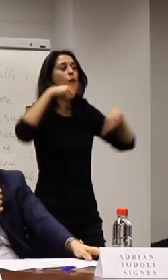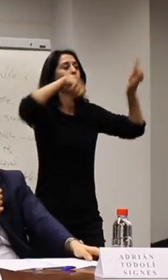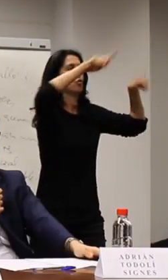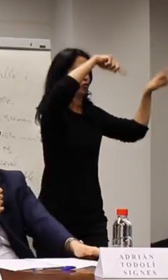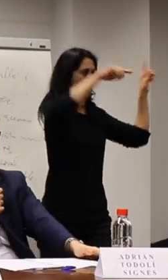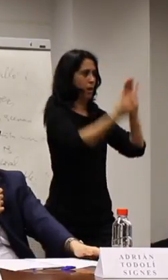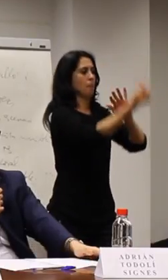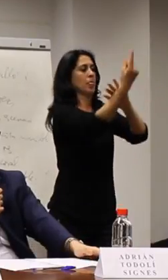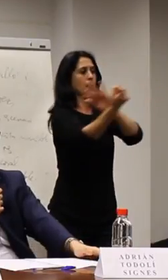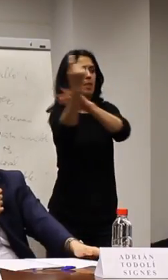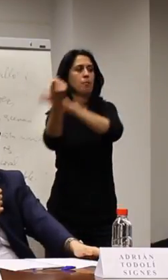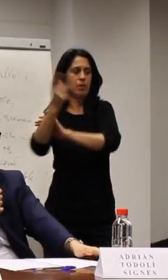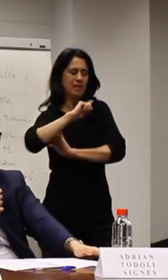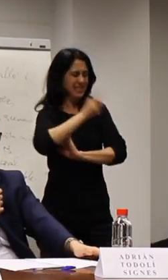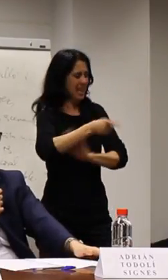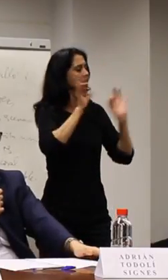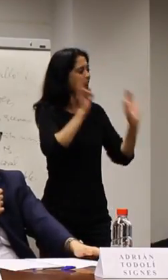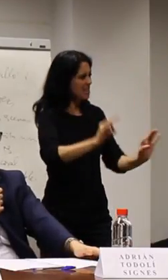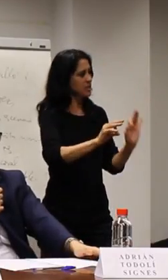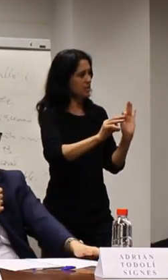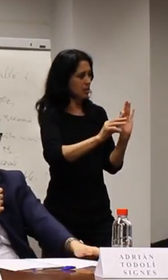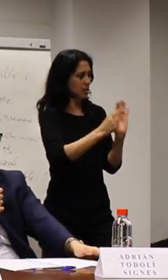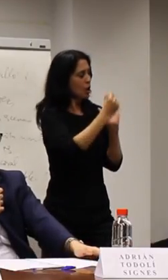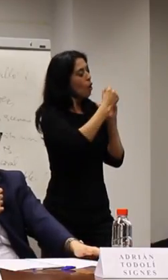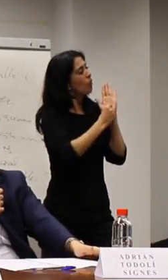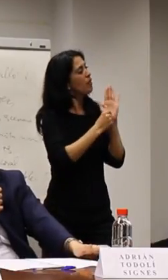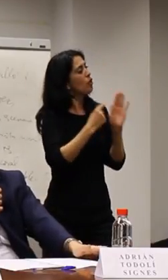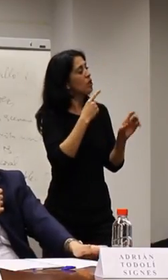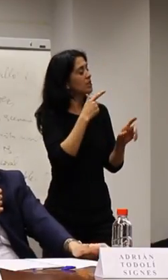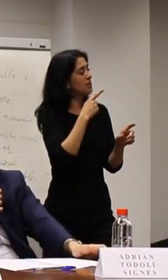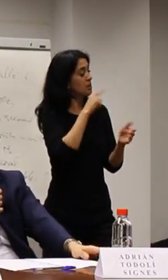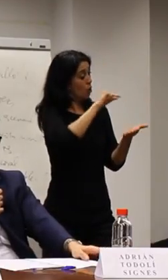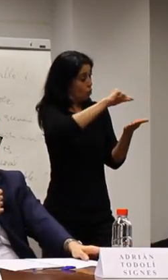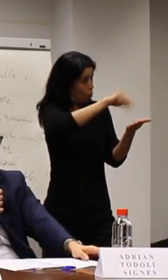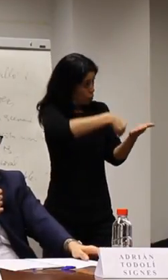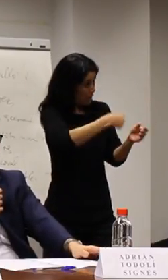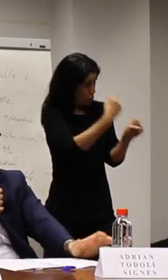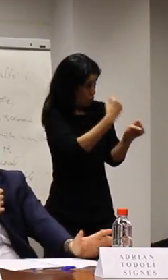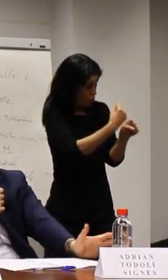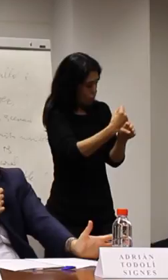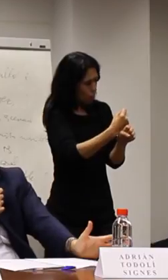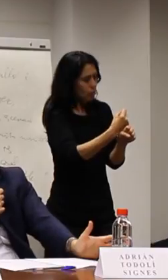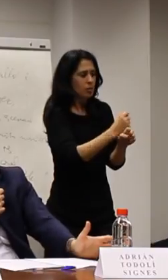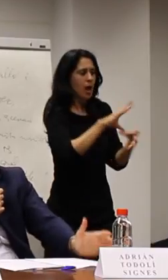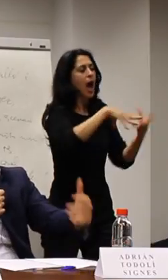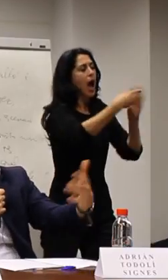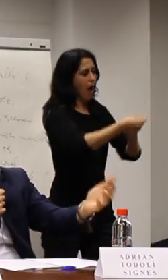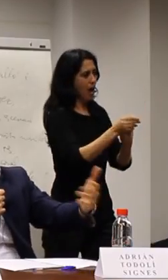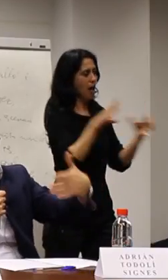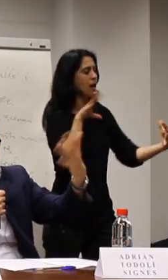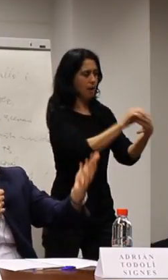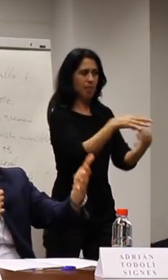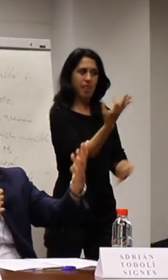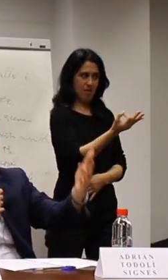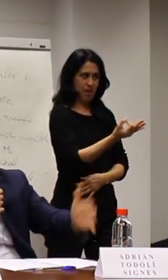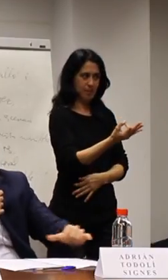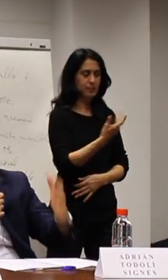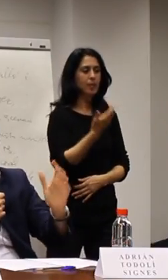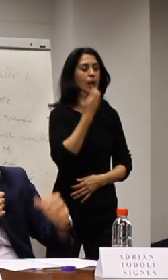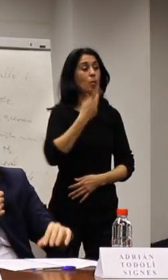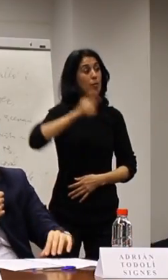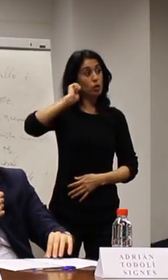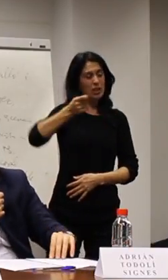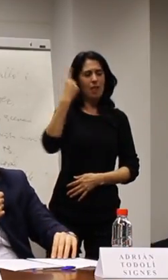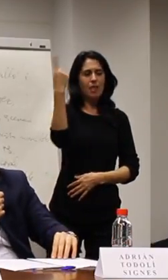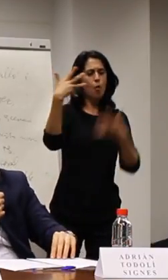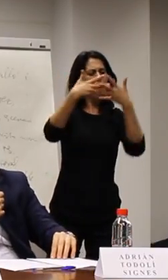de la sentencia de Inglaterra, concretamente, dice una frase que es interesante, por lo